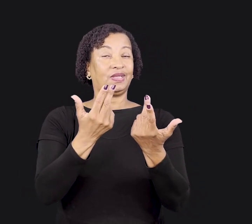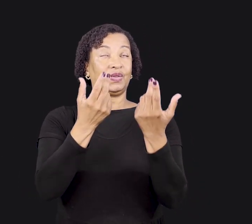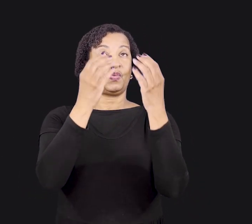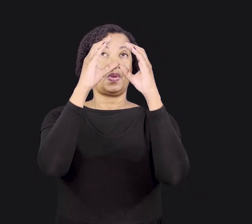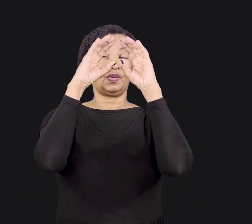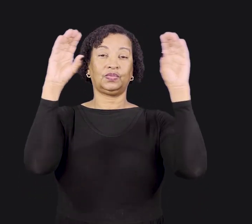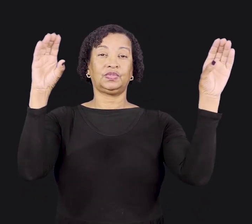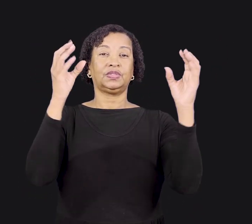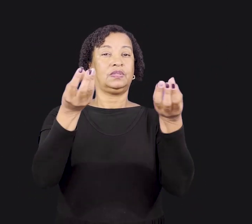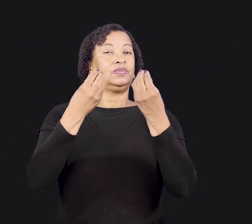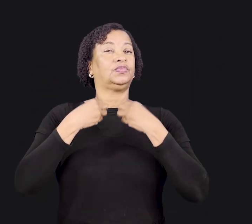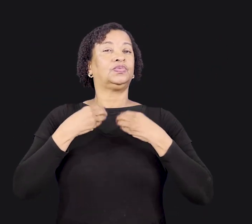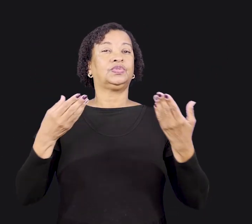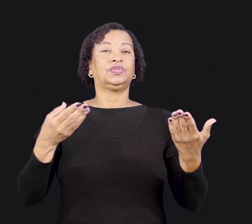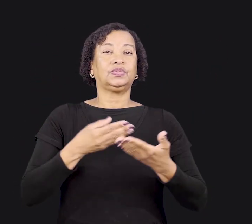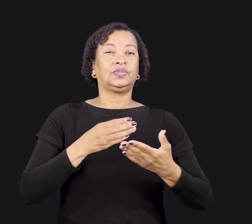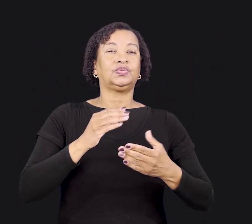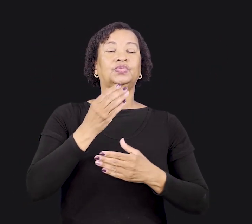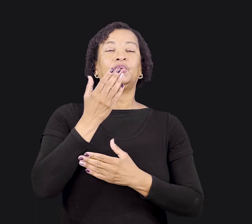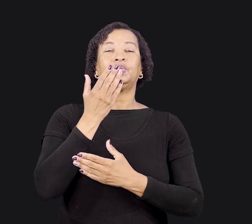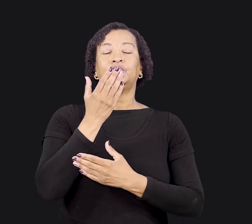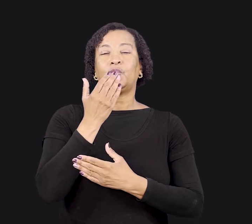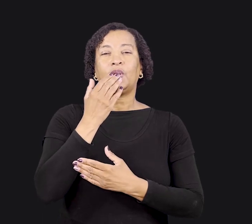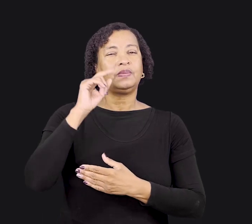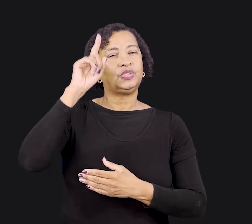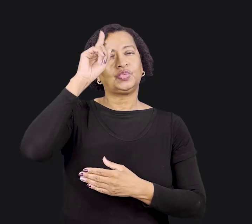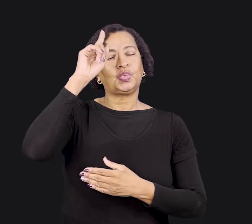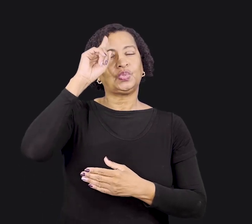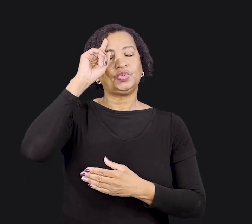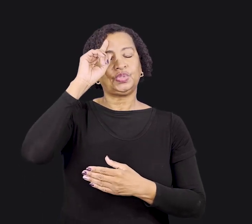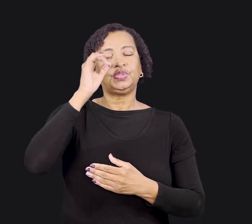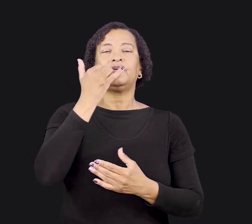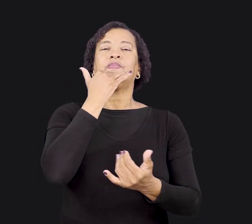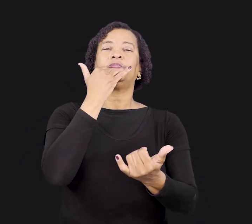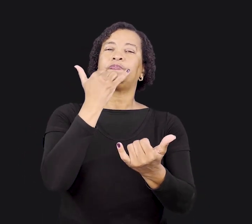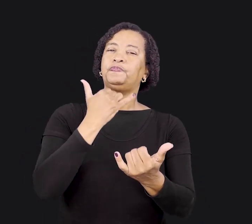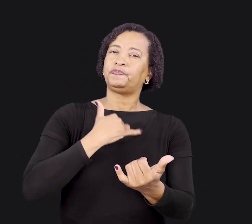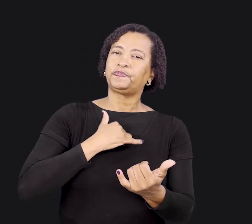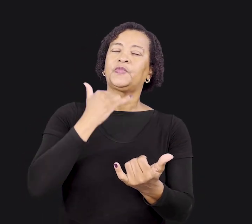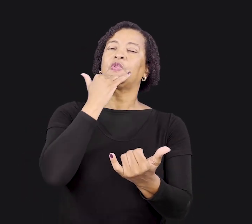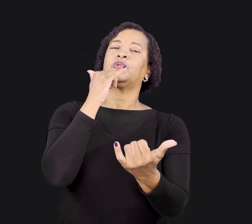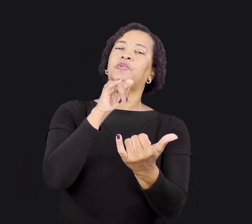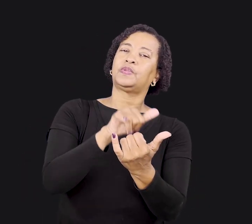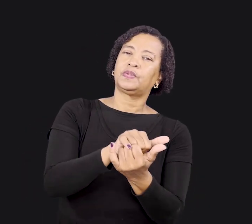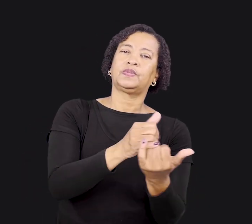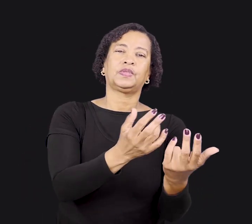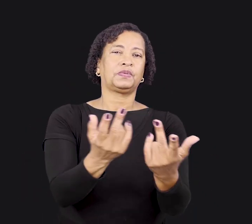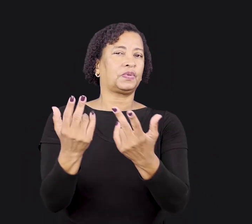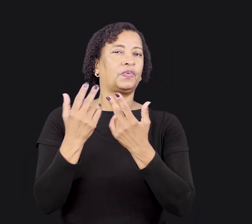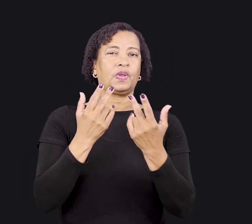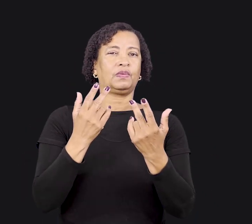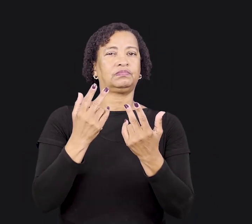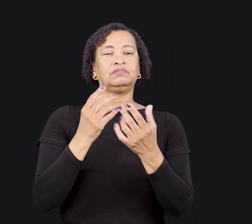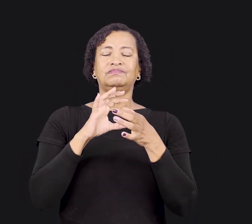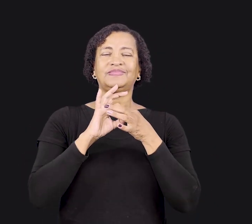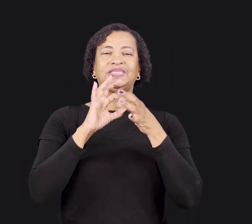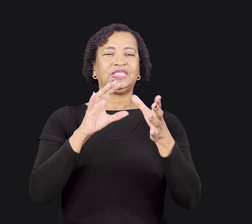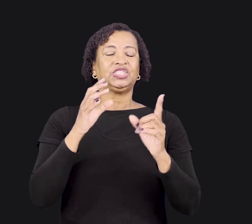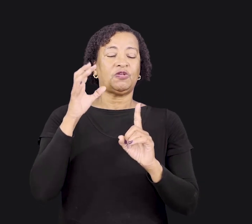céu. Dá-nos hoje o pão de cada dia. Perdoa as nossas dívidas assim como perdoamos aos nossos devedores. E não nos deixe cair